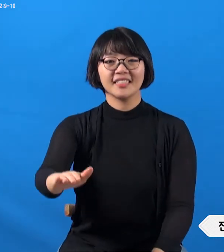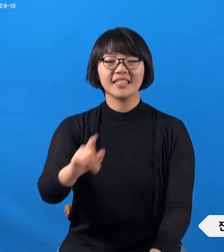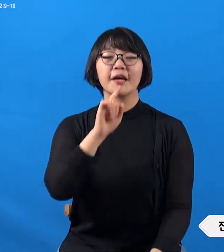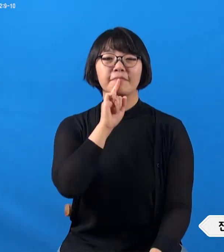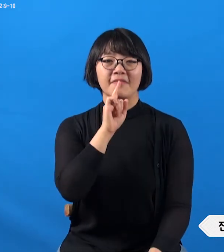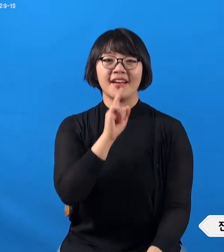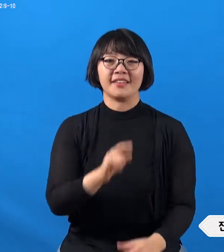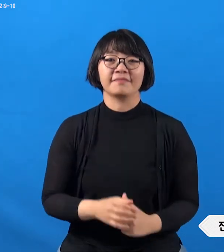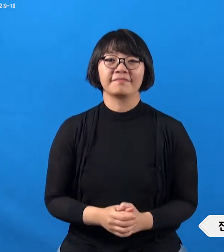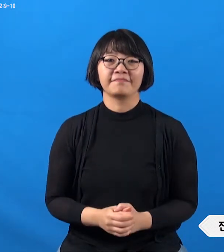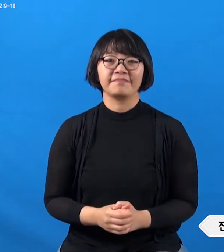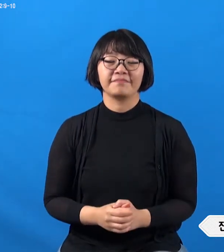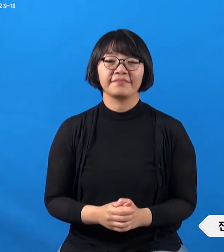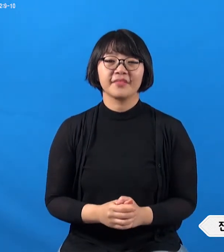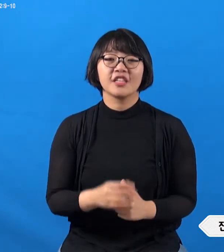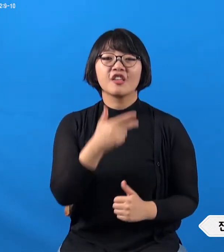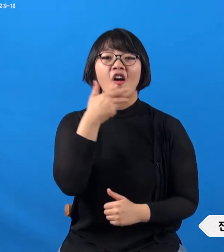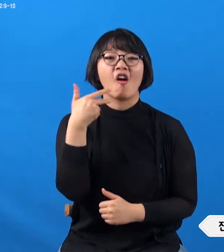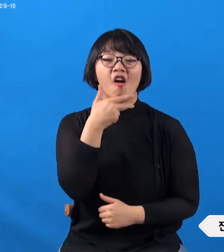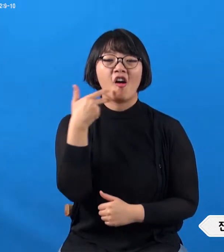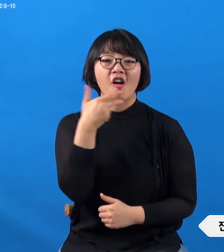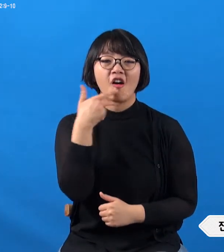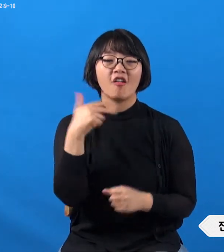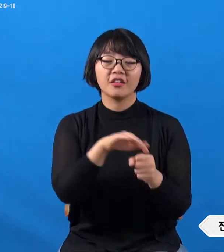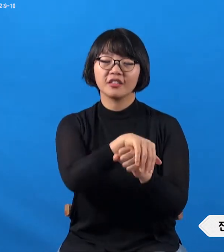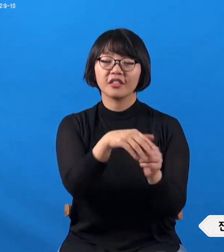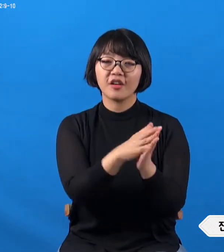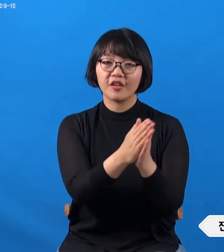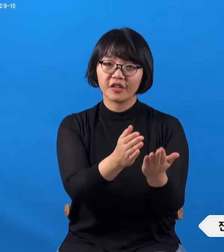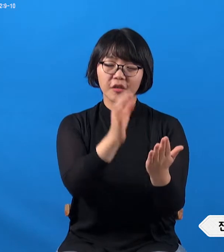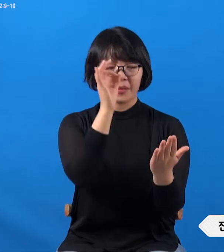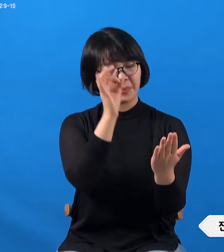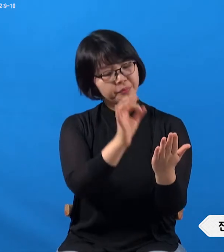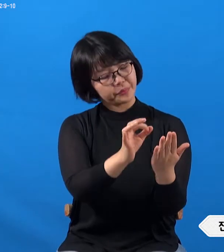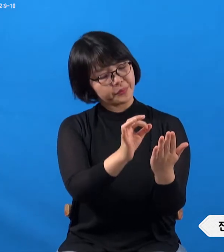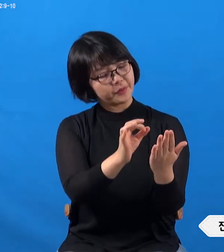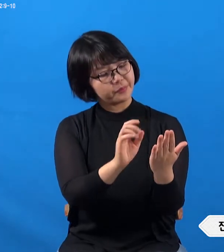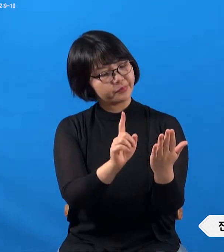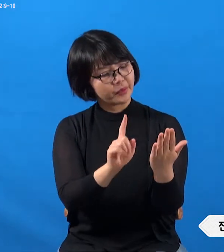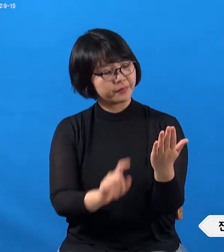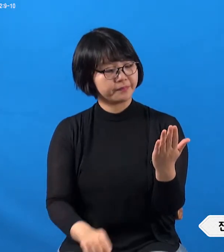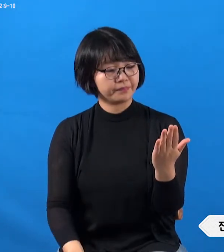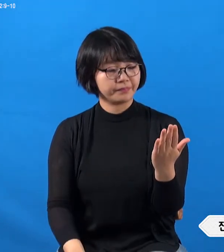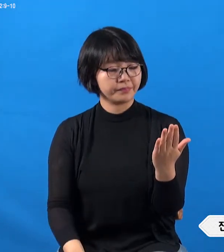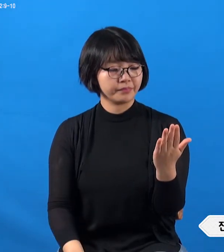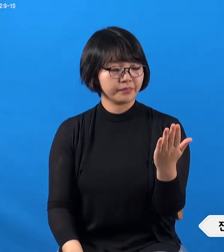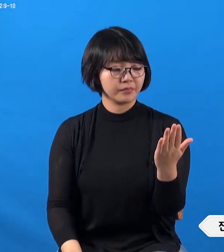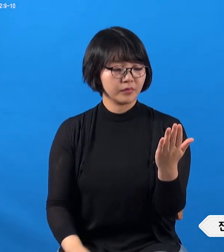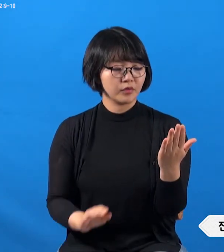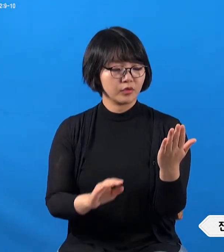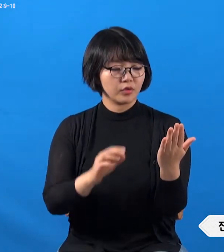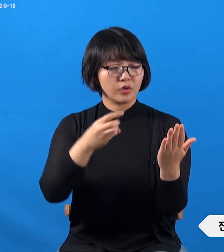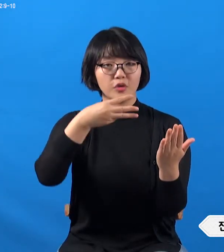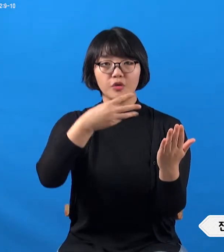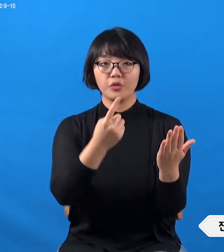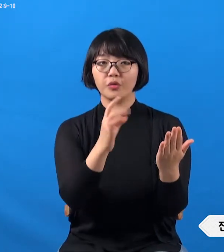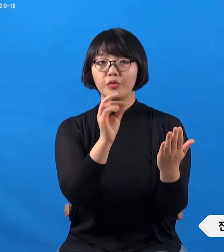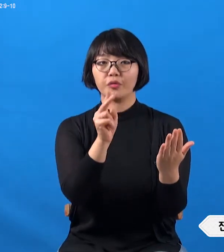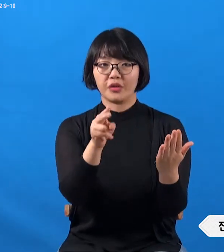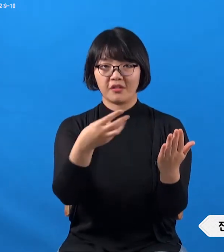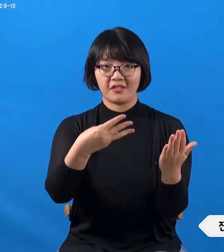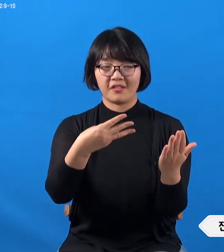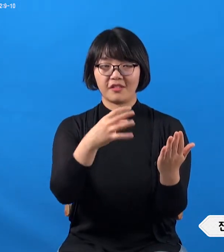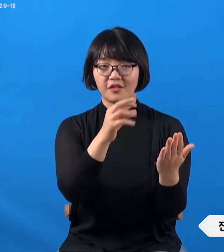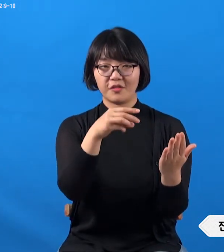제사장들이라고 말씀합니다. 영어 성경에는 a royal priesthood 이라고 나와 있습니다. 우리는 로열이란